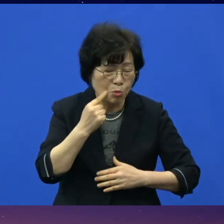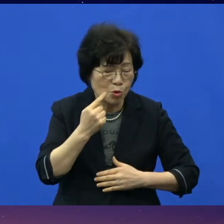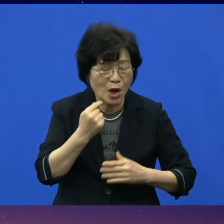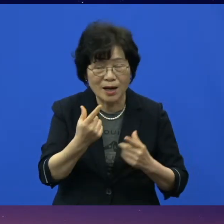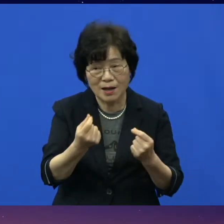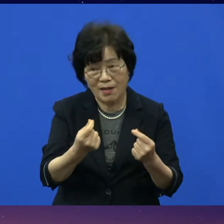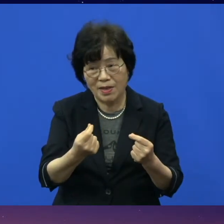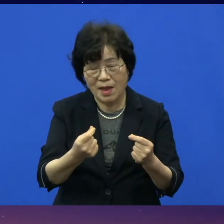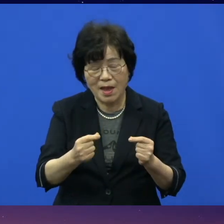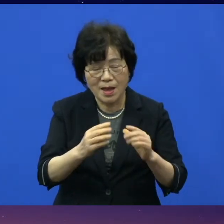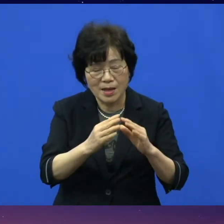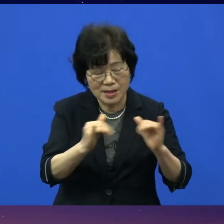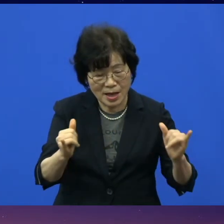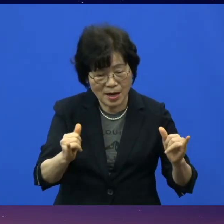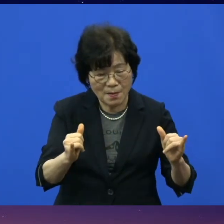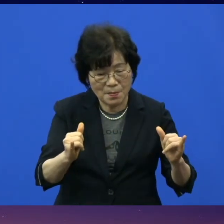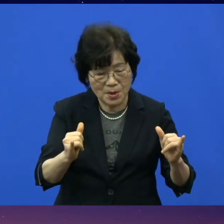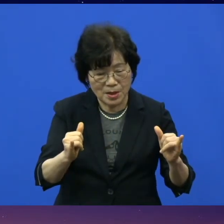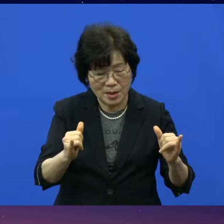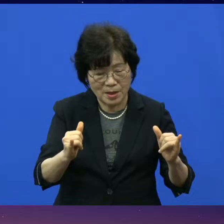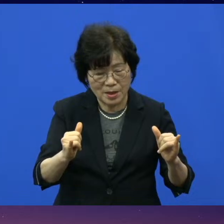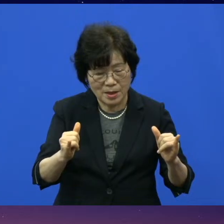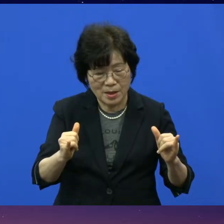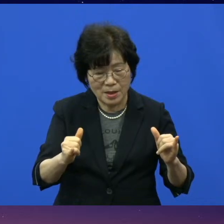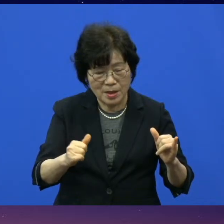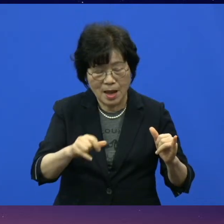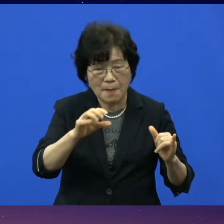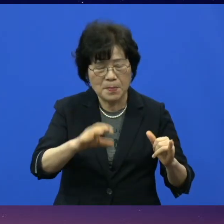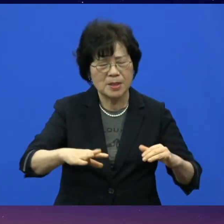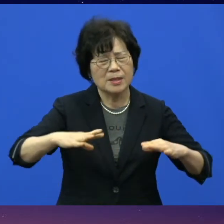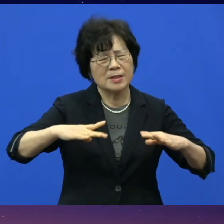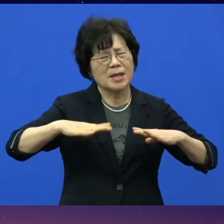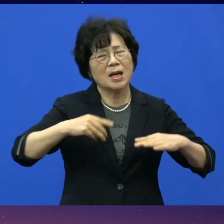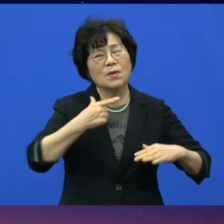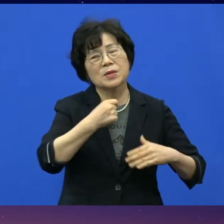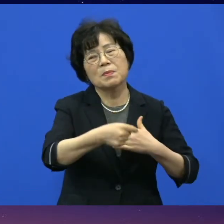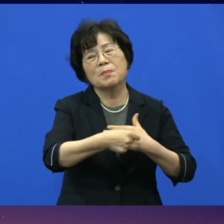사람은 물론 하나님 앞에서도 우리는 폼나고 싶어 하는 거예요. 폼나고 싶어.